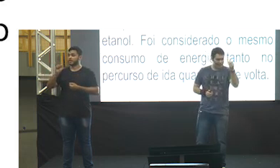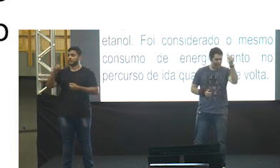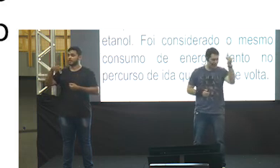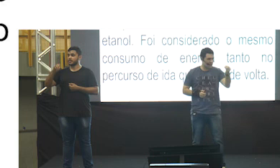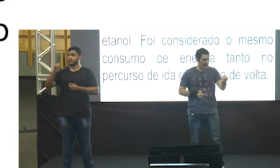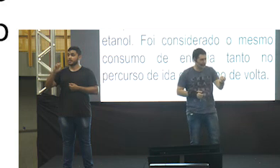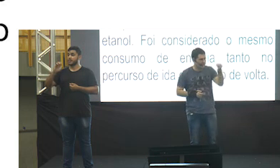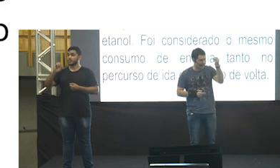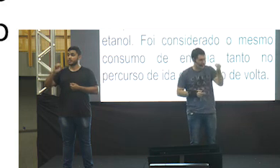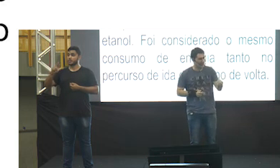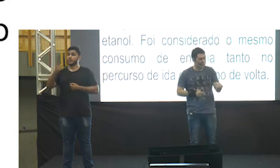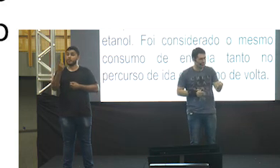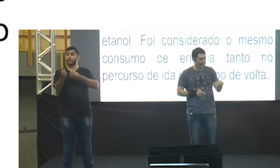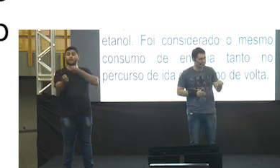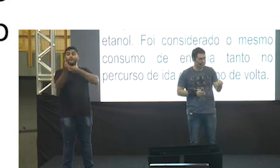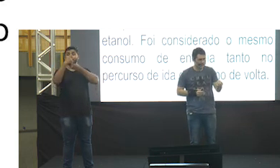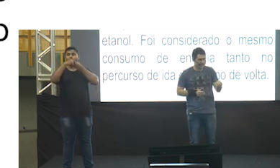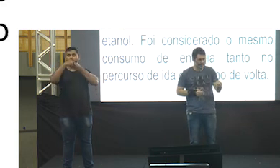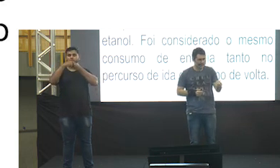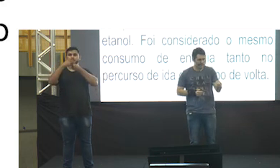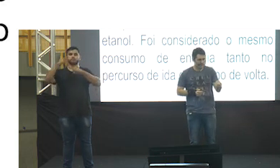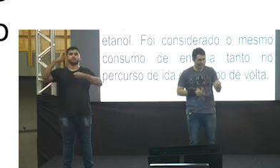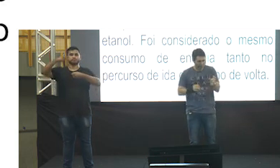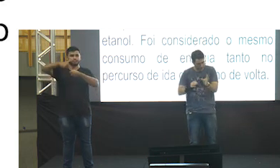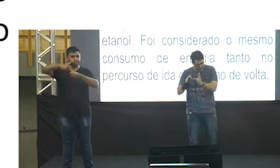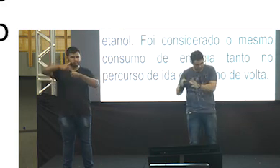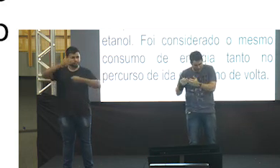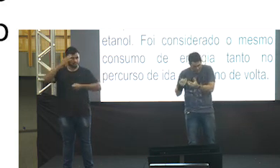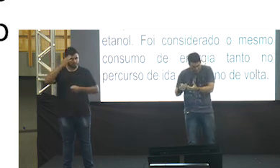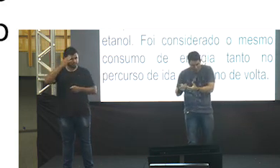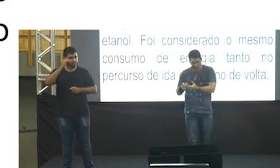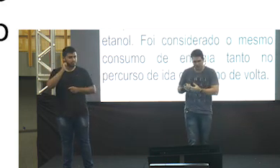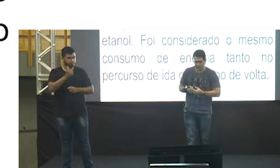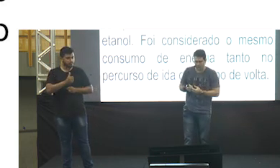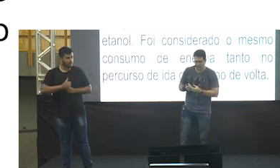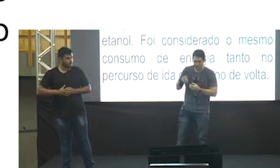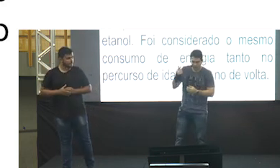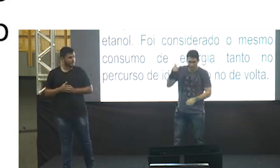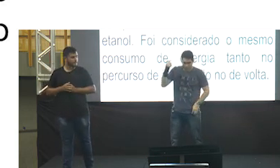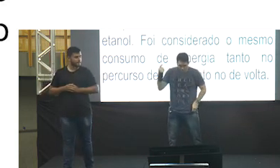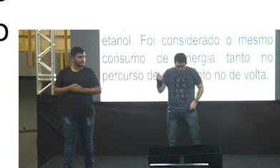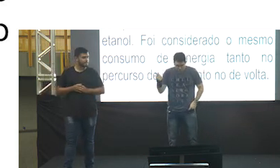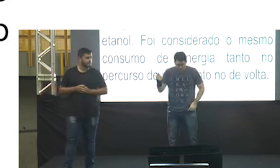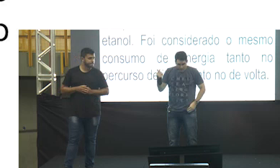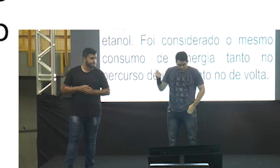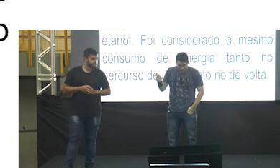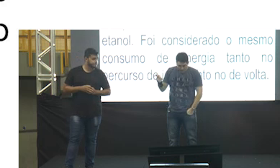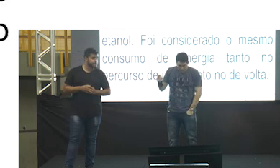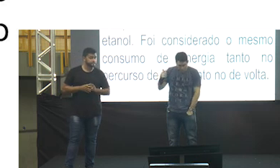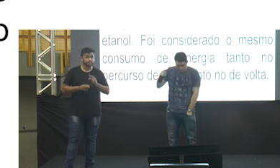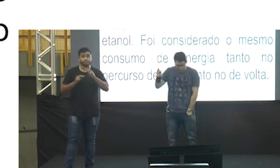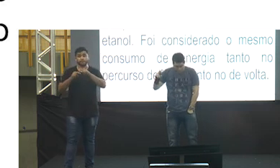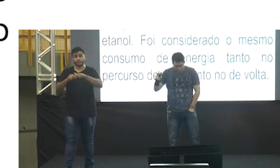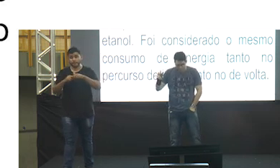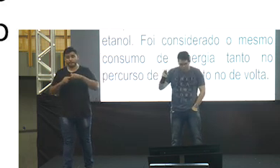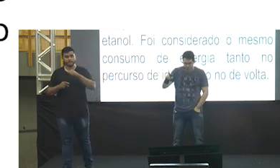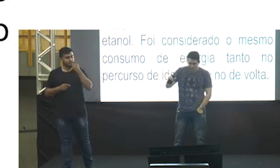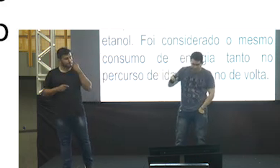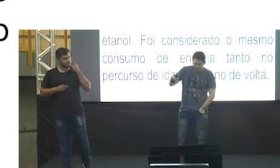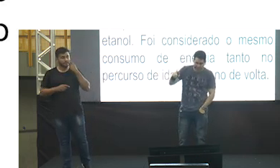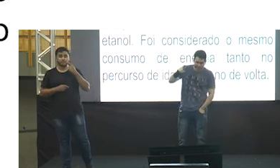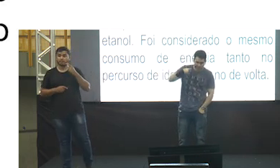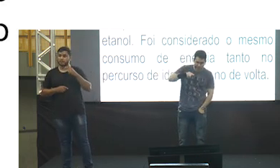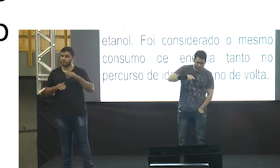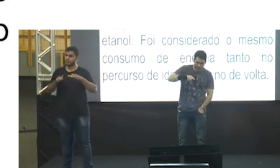voltou utilizando obrigatoriamente etanol. Beleza? Então, isso ele já deixou bem claro. Foi considerado o mesmo consumo